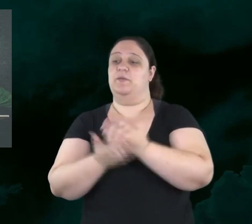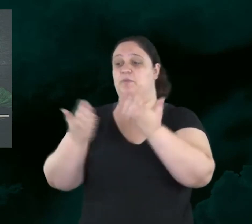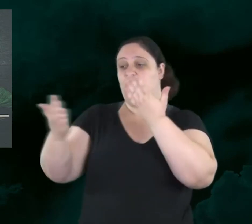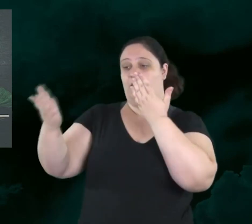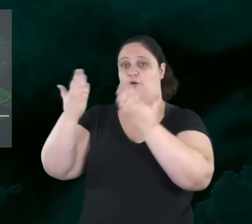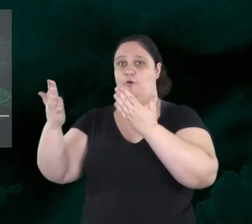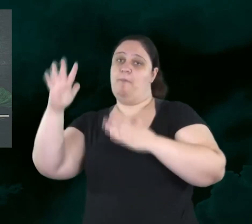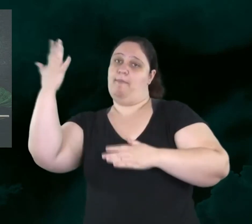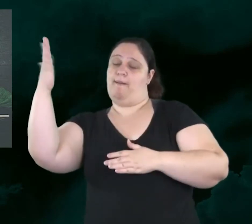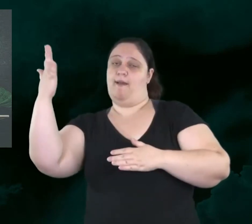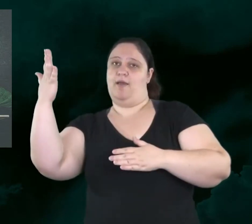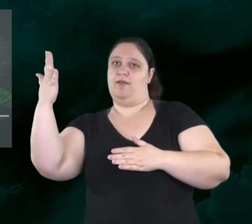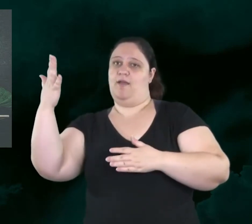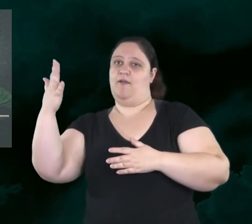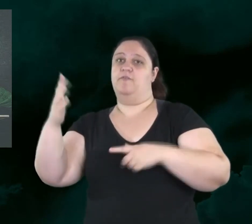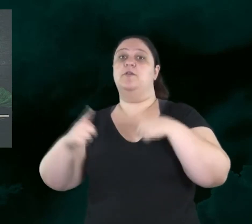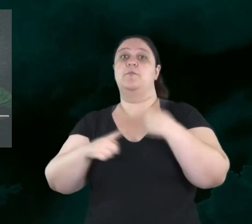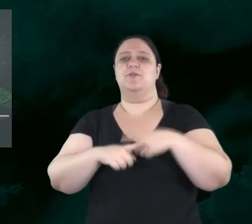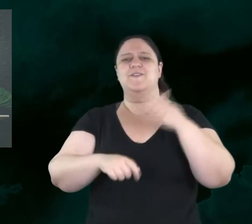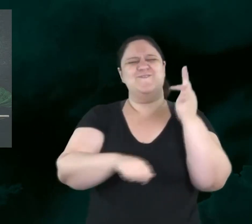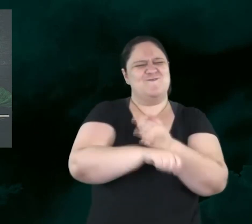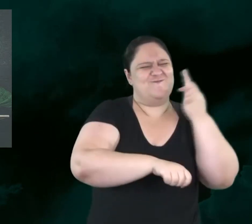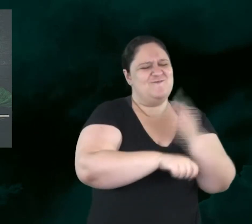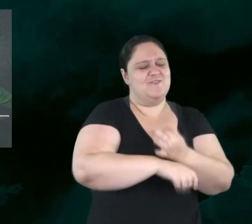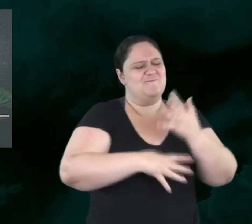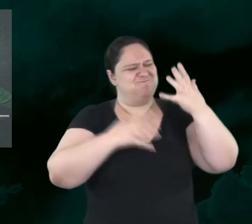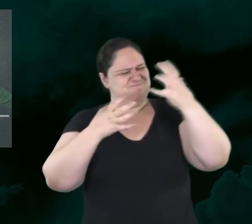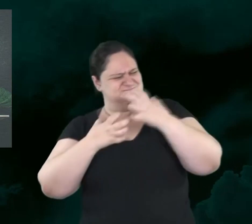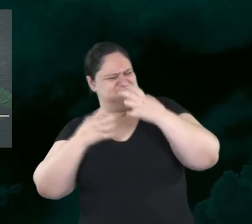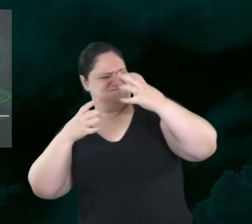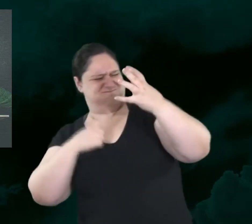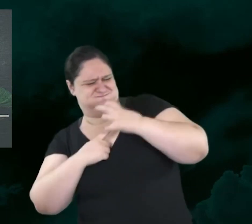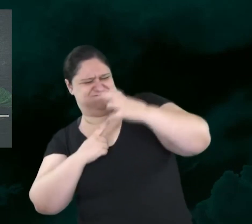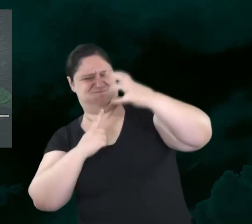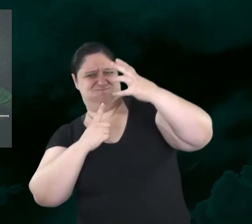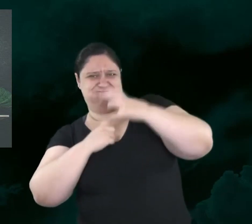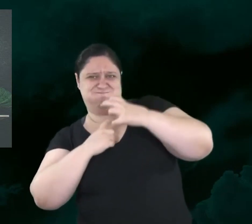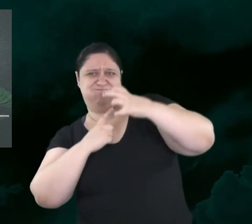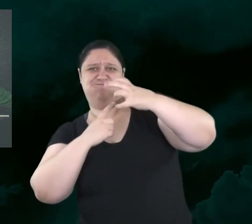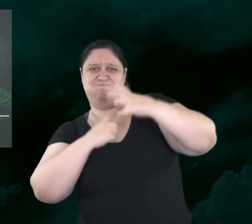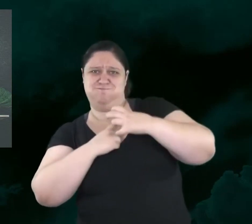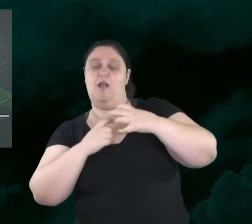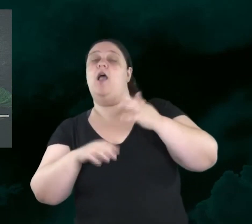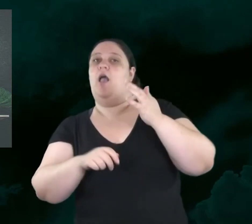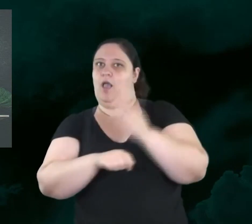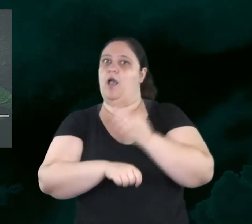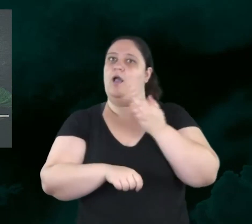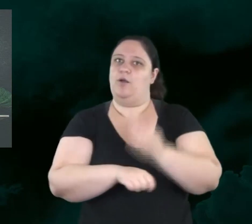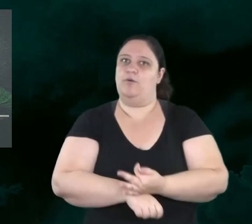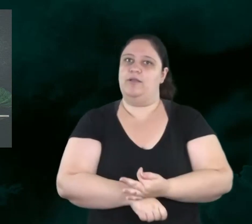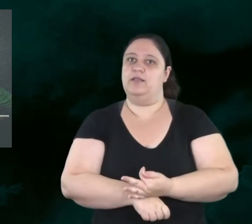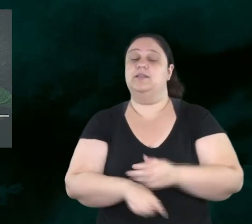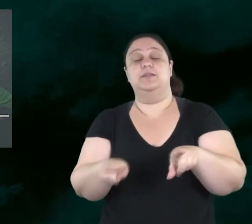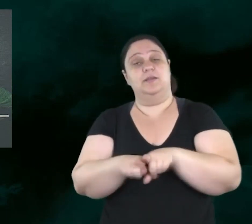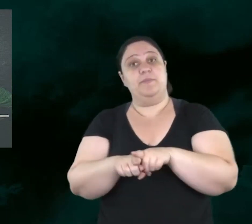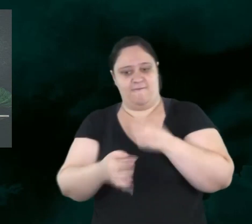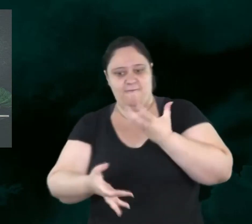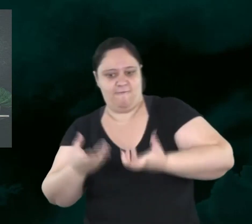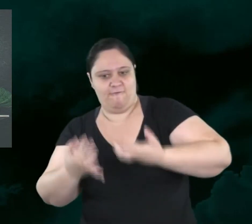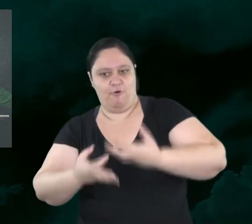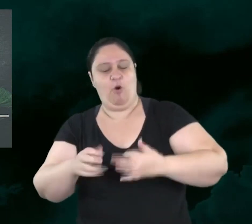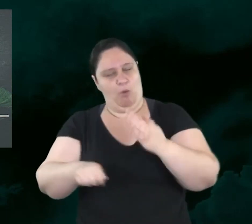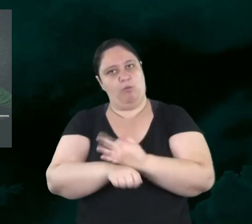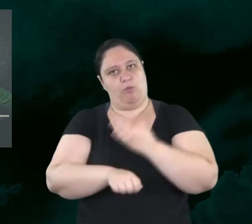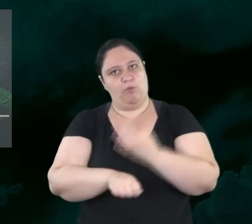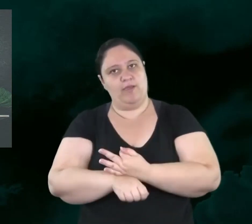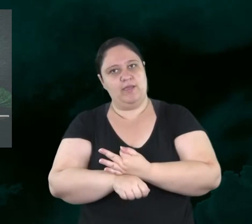resistir às pressões do dia a dia ou tempestades com fortes ventos e até fogo. Mesmo derrubado,